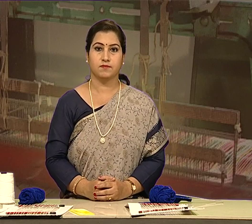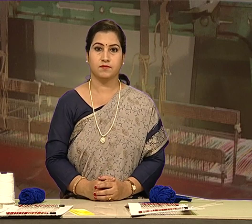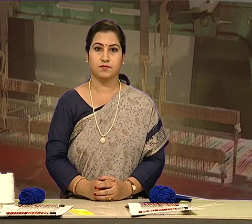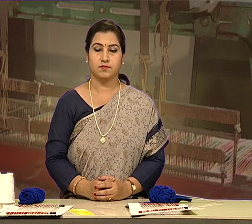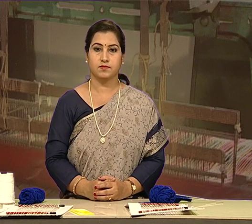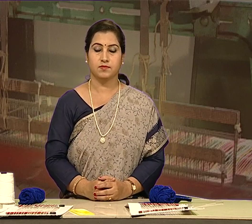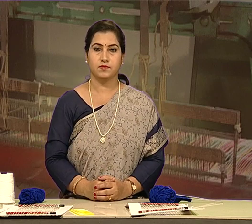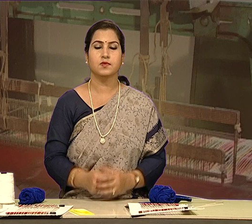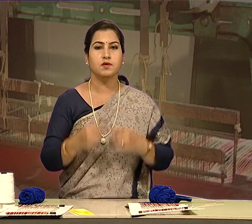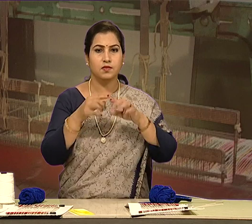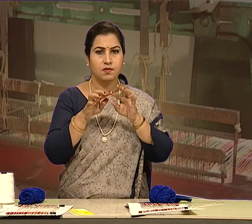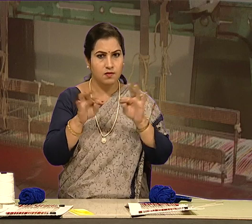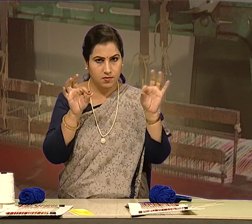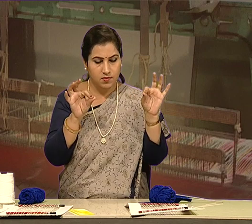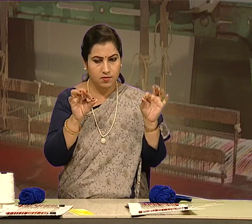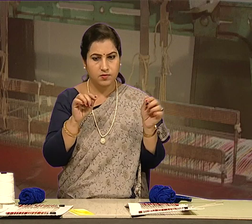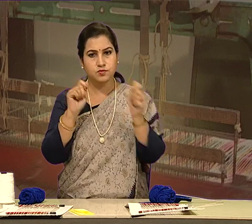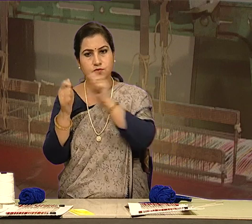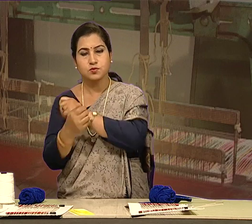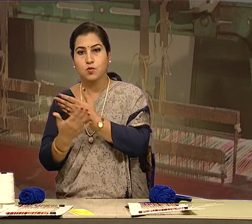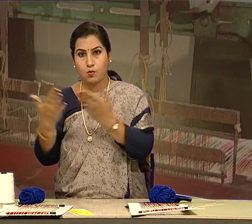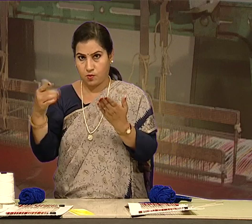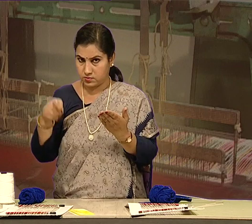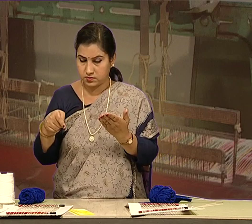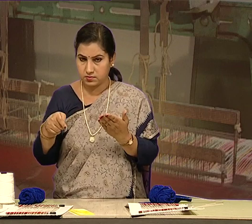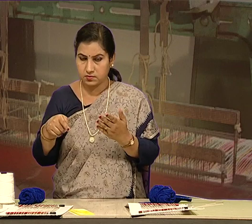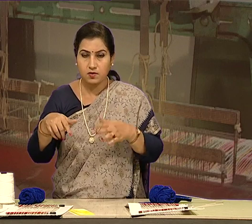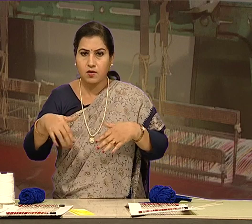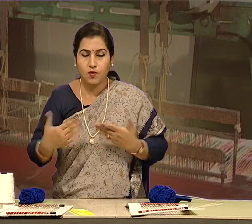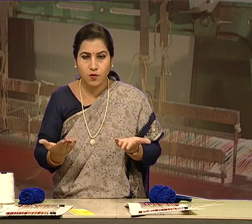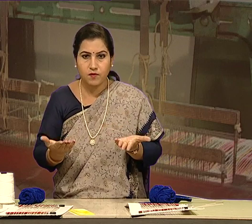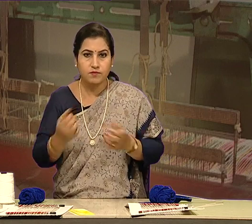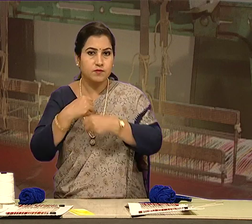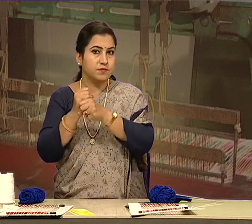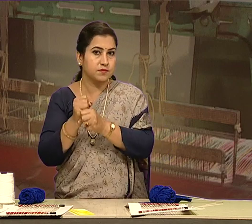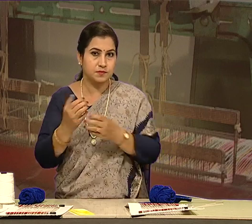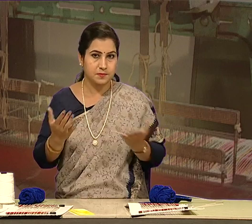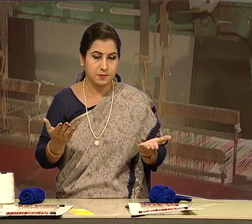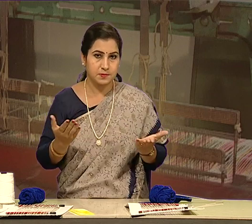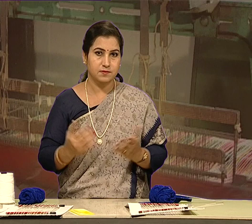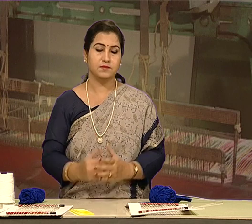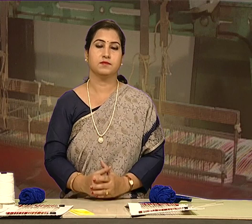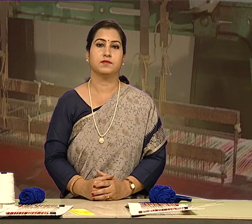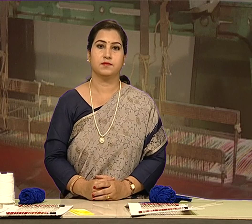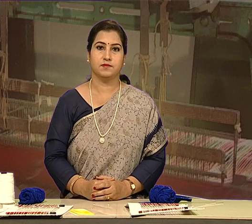कि तागे से वस्त्र किस प्रकार बनाए जाते हैं।